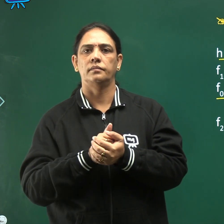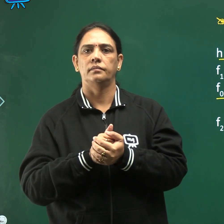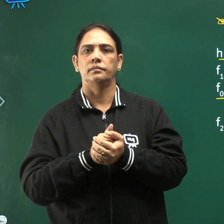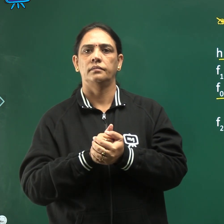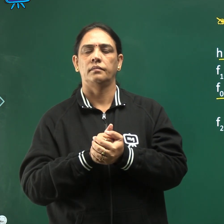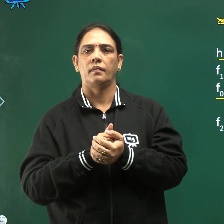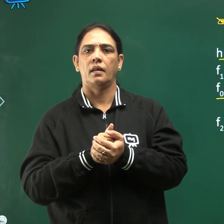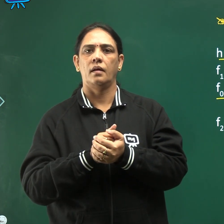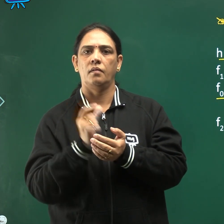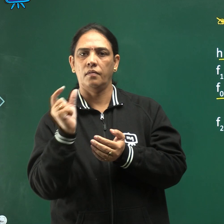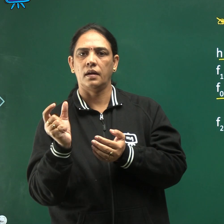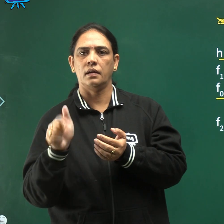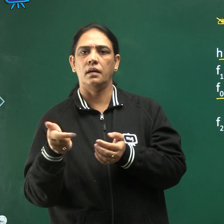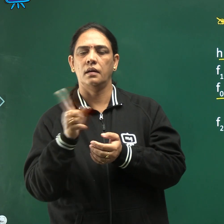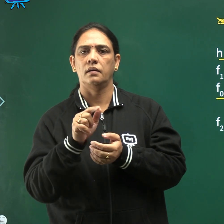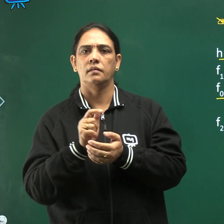वर्ग की